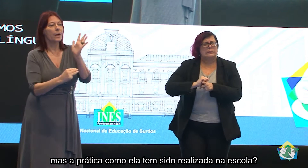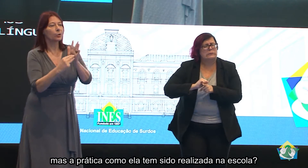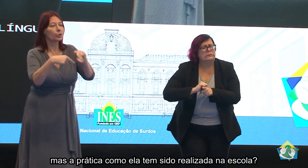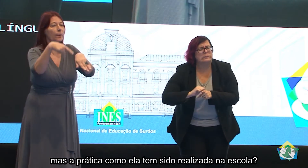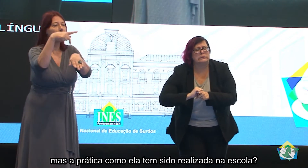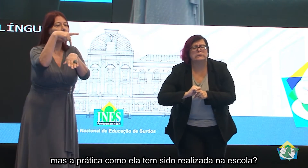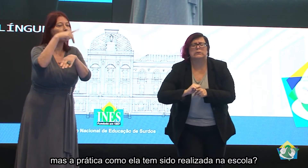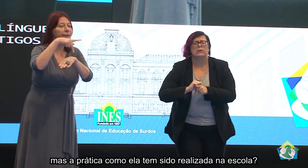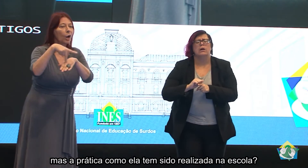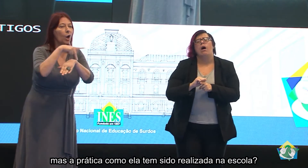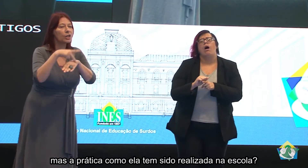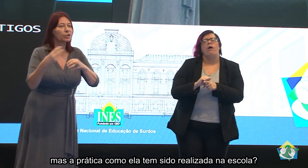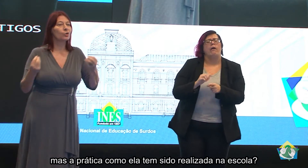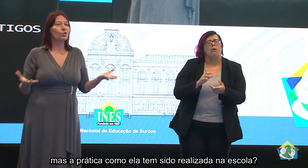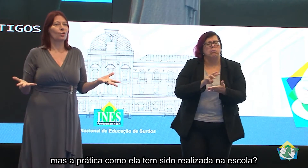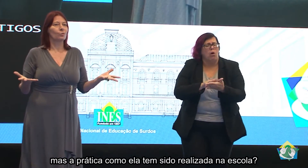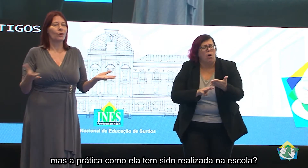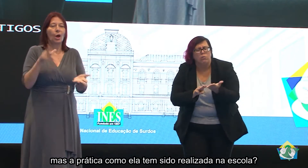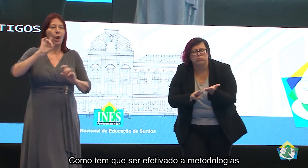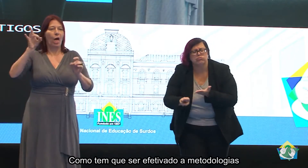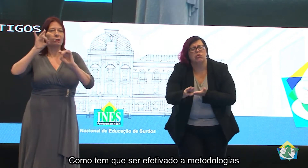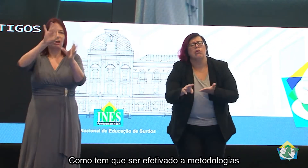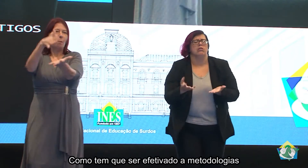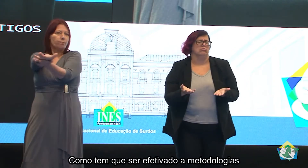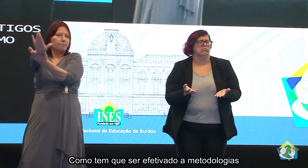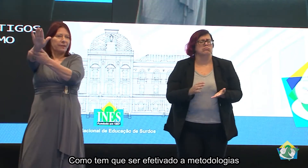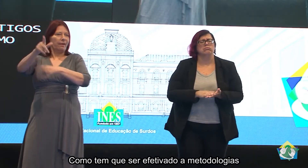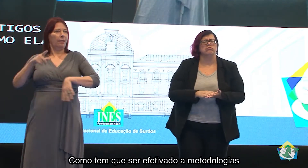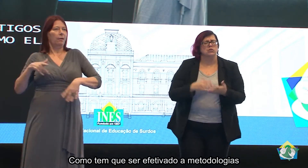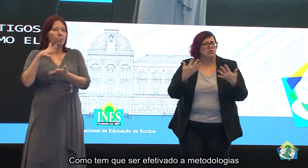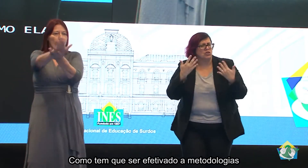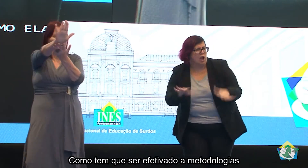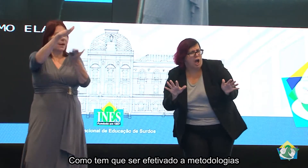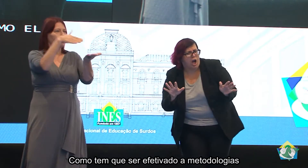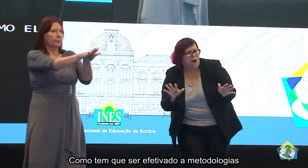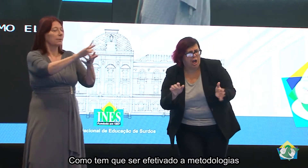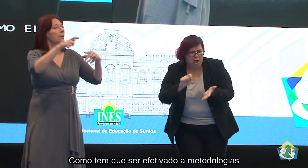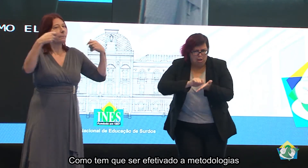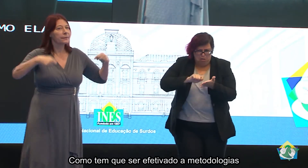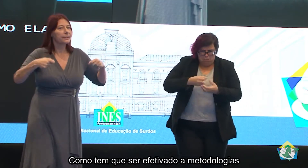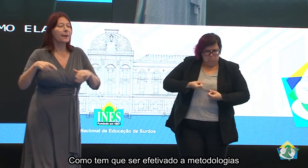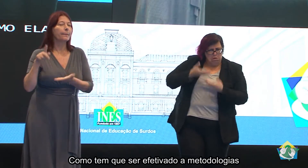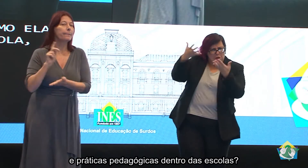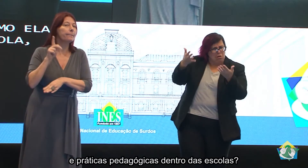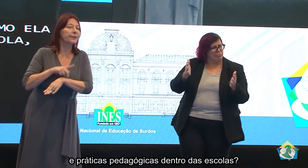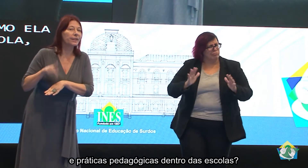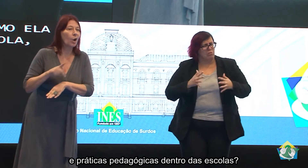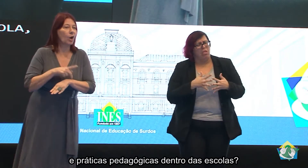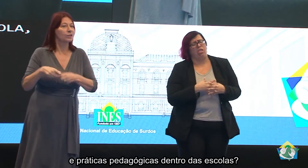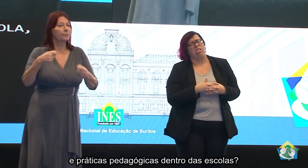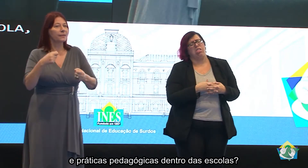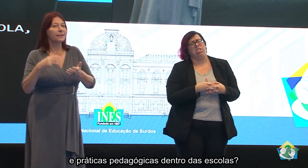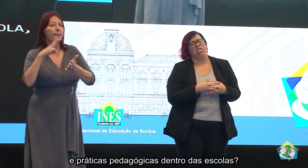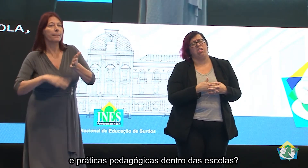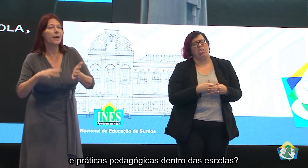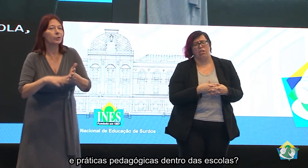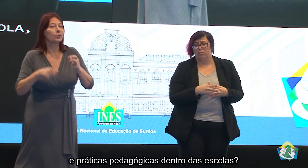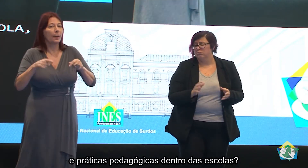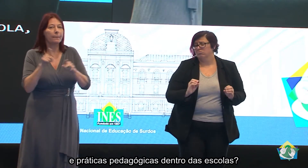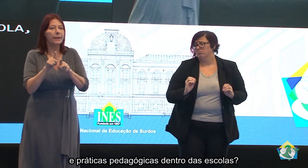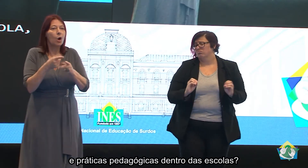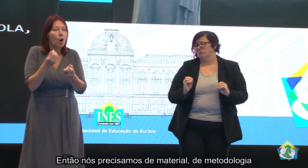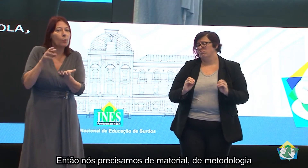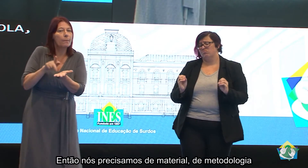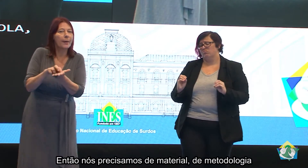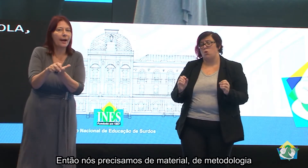prática, como ela tem sido realizada na escola, como tem se efetivado metodologias e práticas pedagógicas